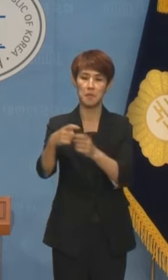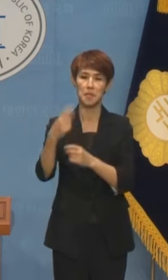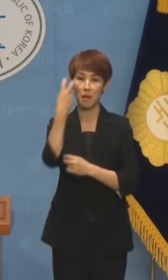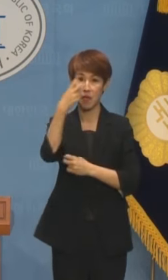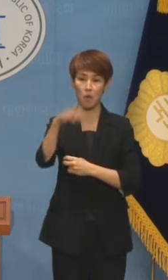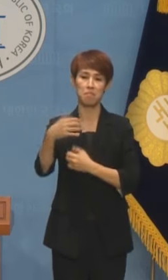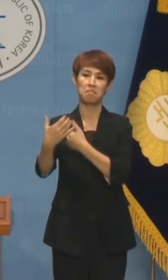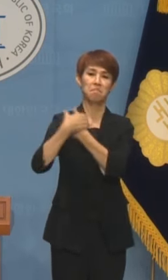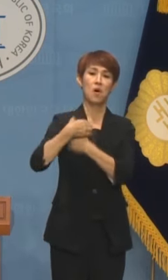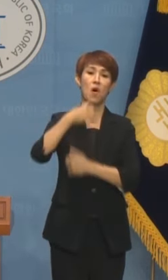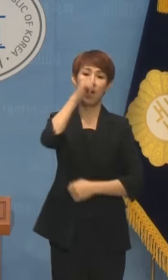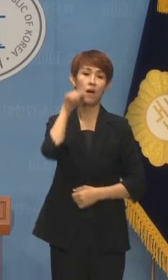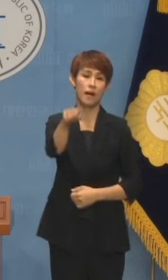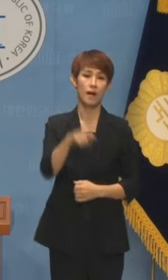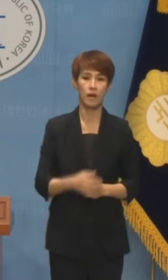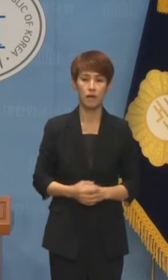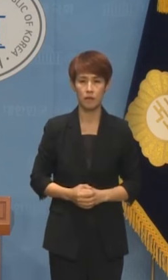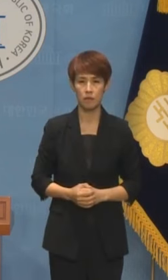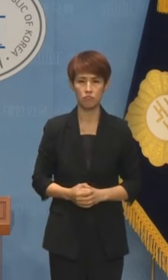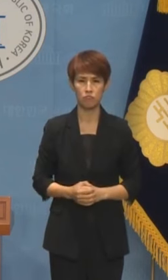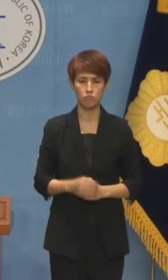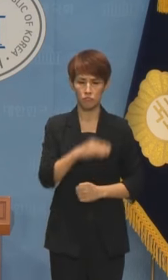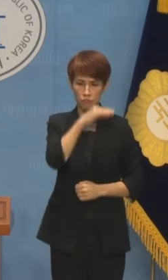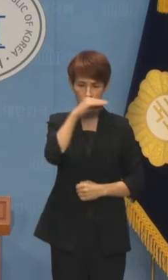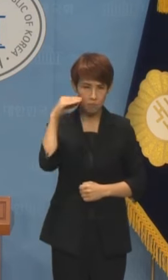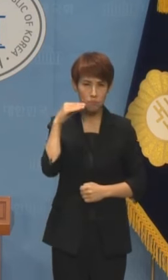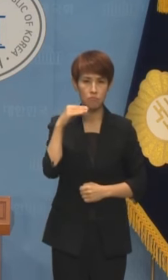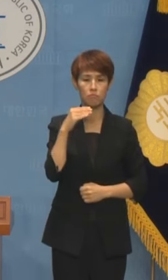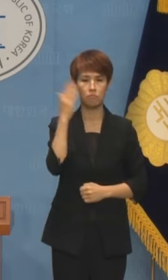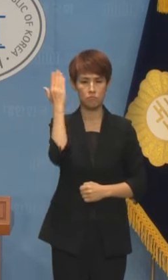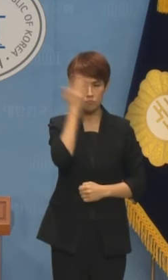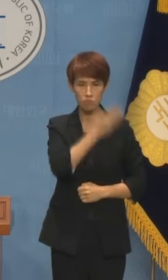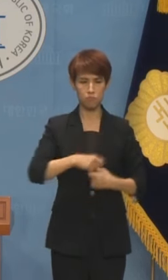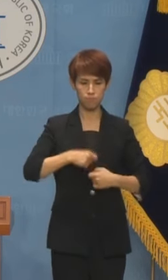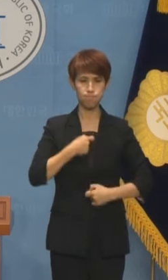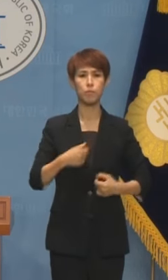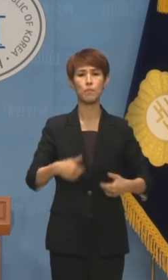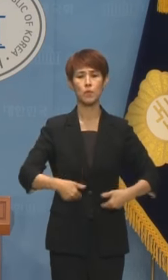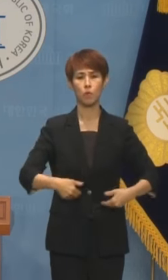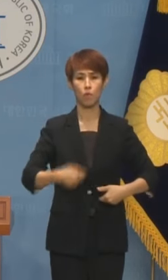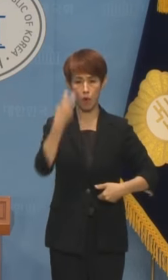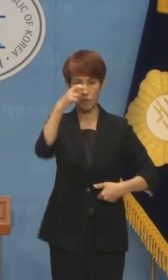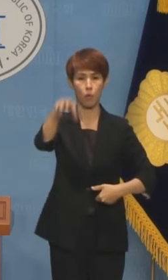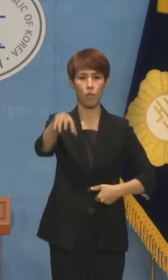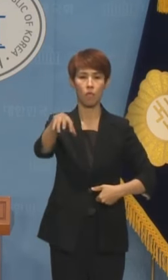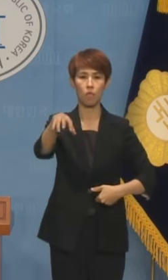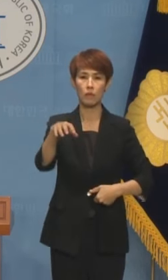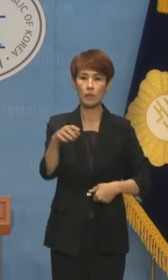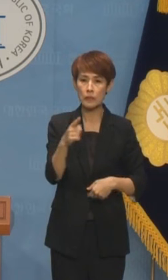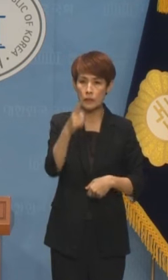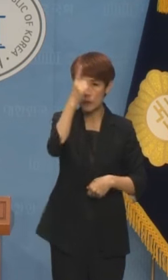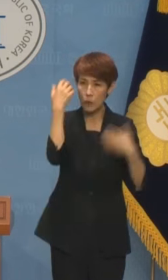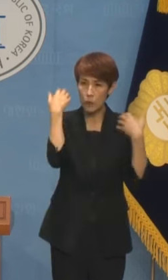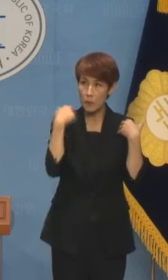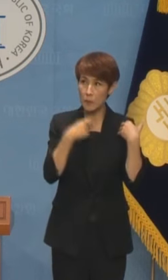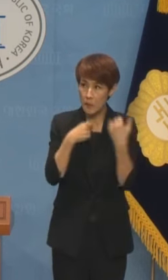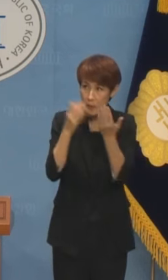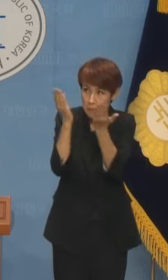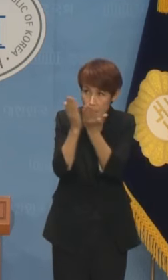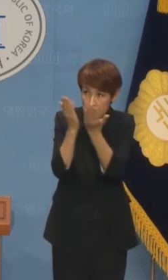왔습니다. 공정하고 투명해야 할 감사원의 감사가 정권의 입맛에 맞춰 정권이 원하는